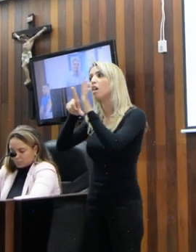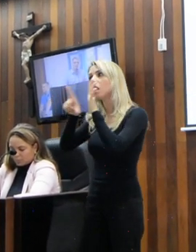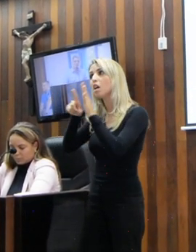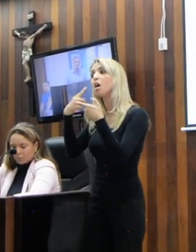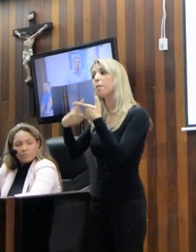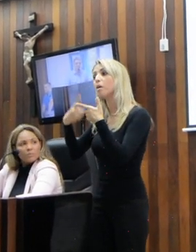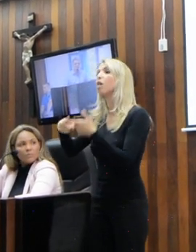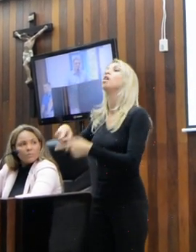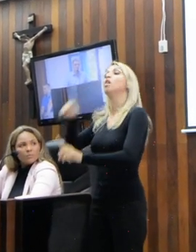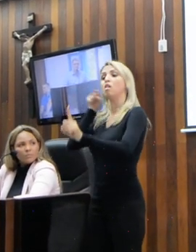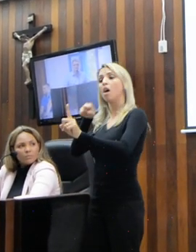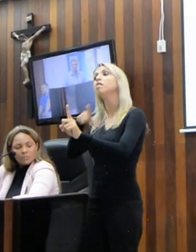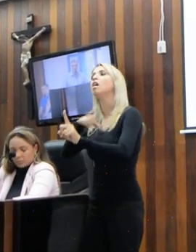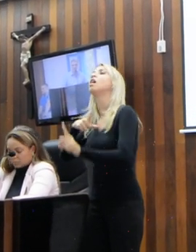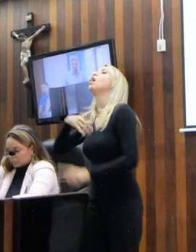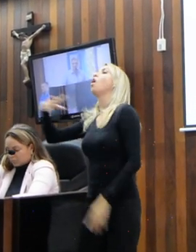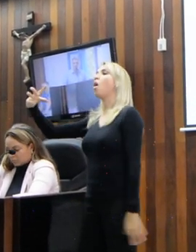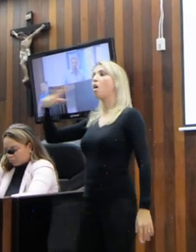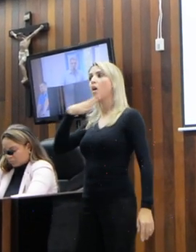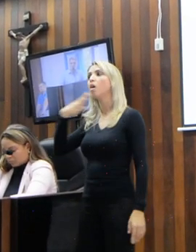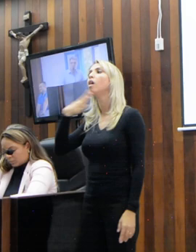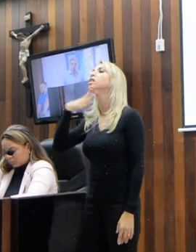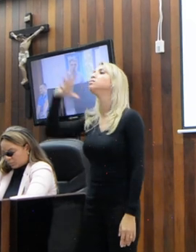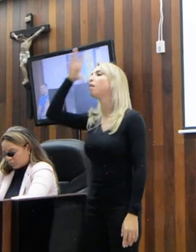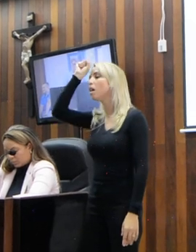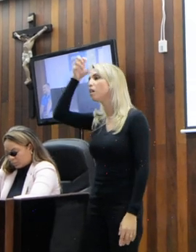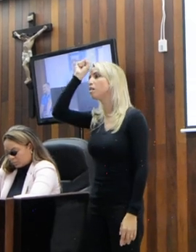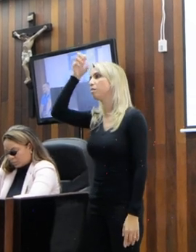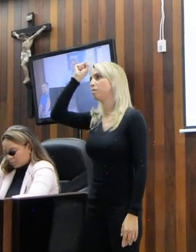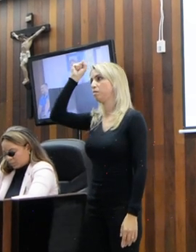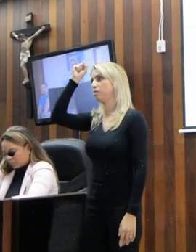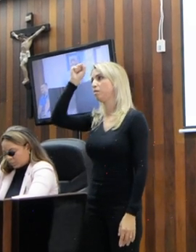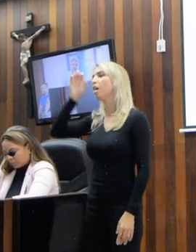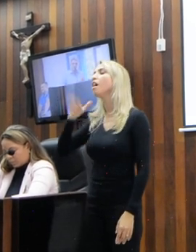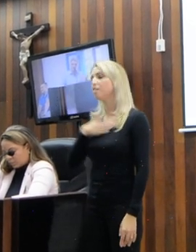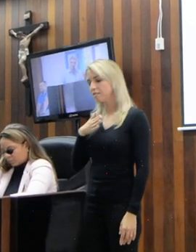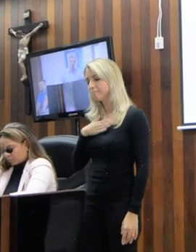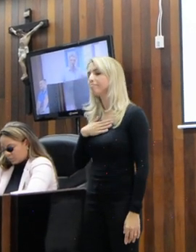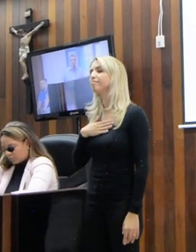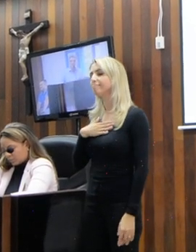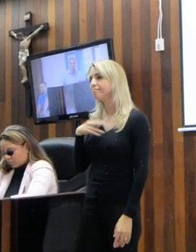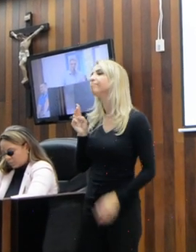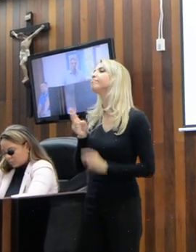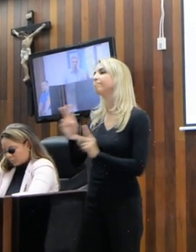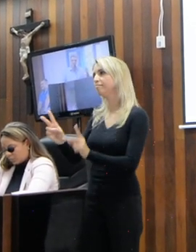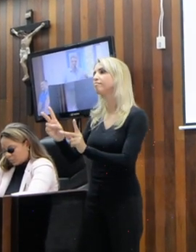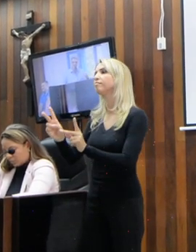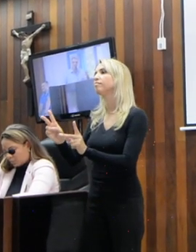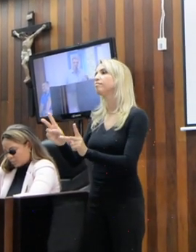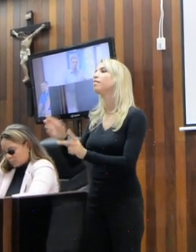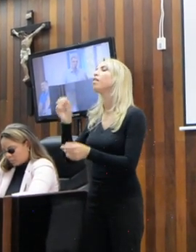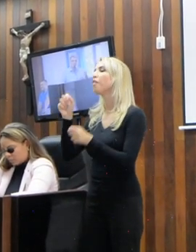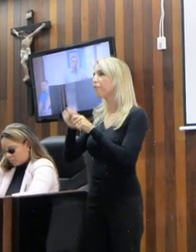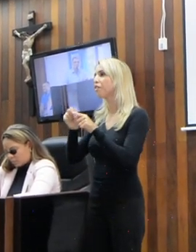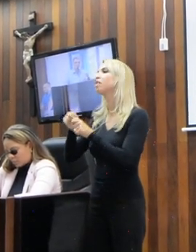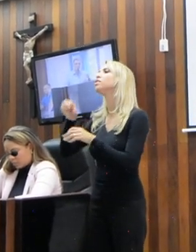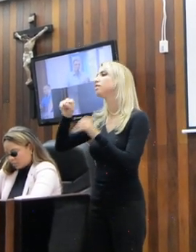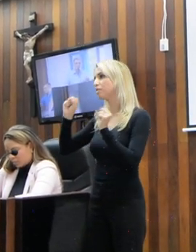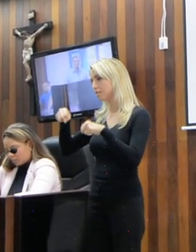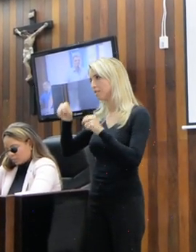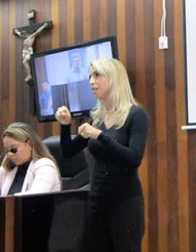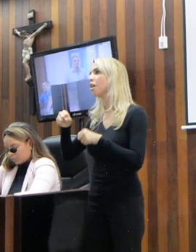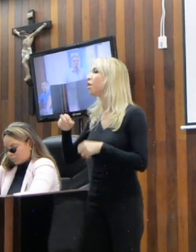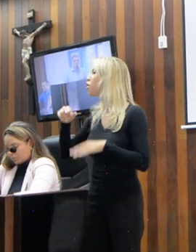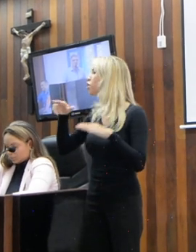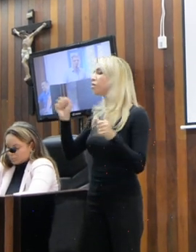já com conhecimento. E eu fiz isso. E desde aquela época eu nunca mais parei de estudar o